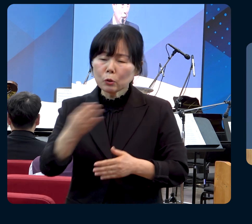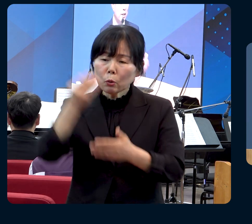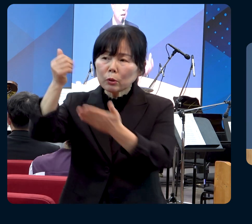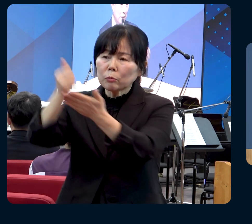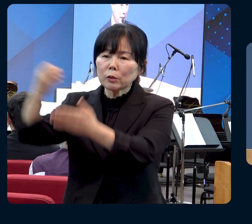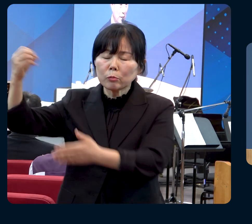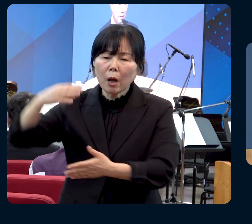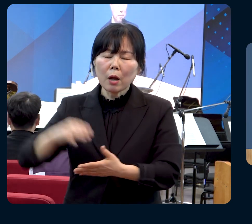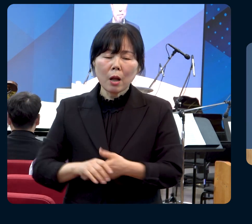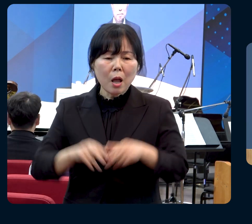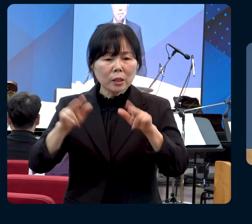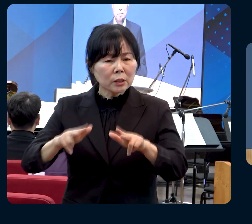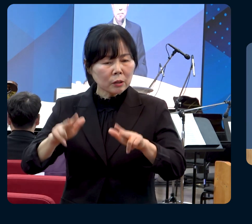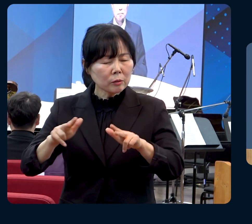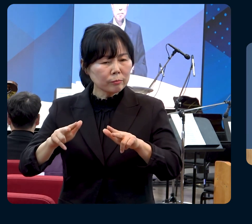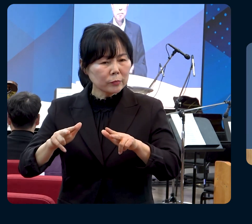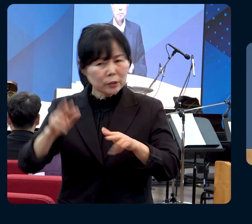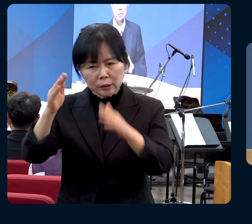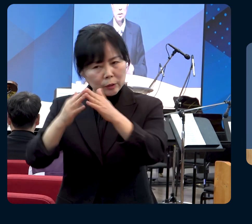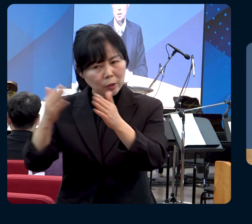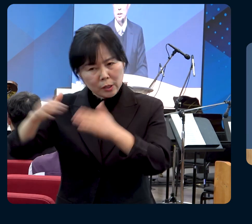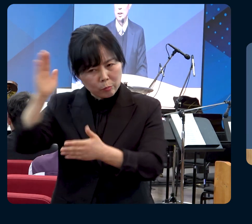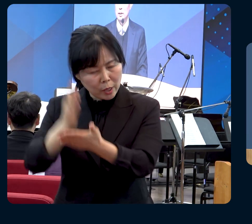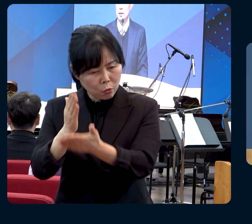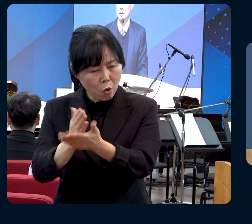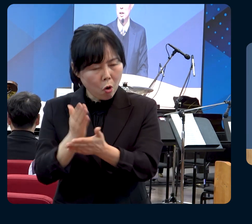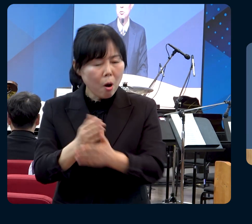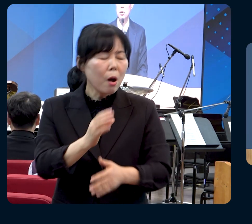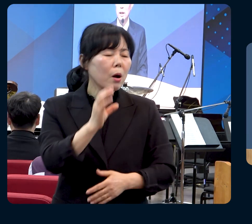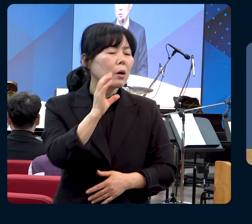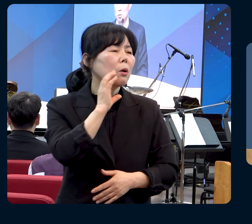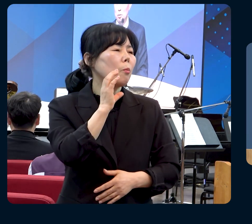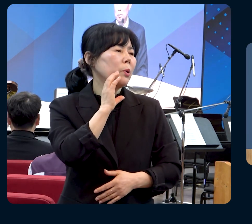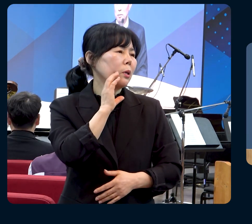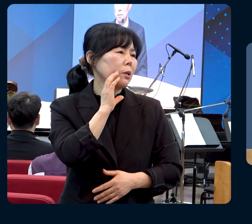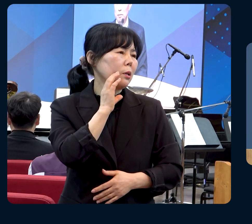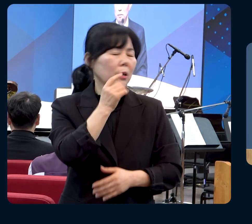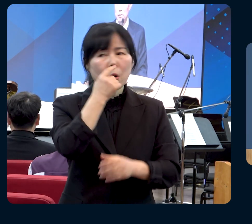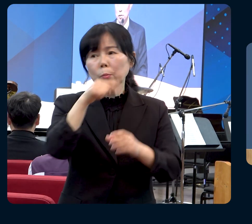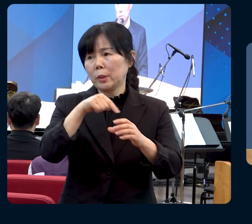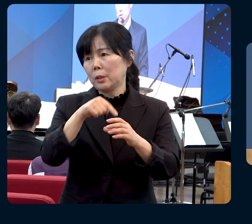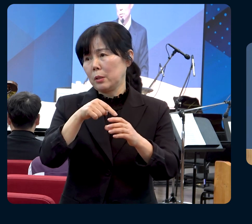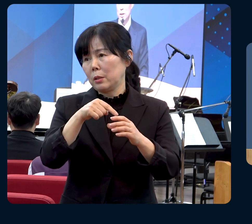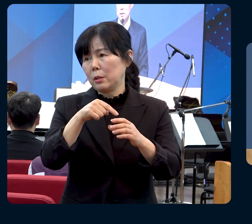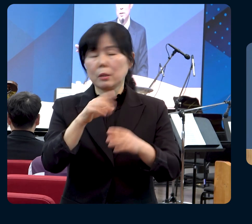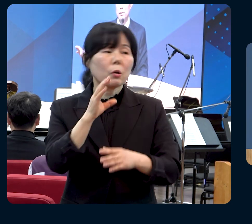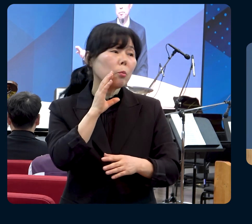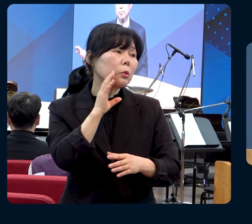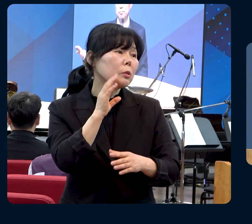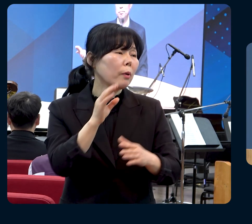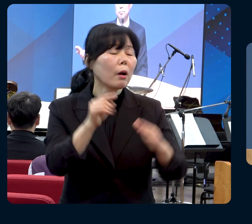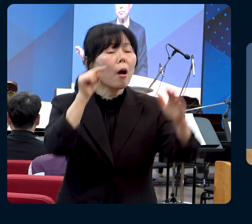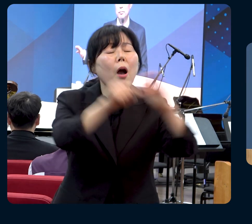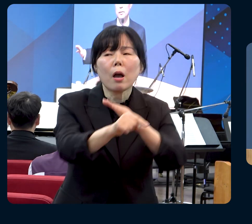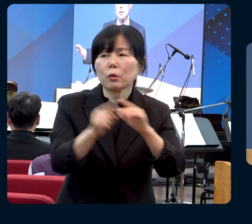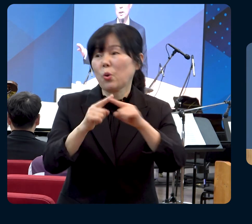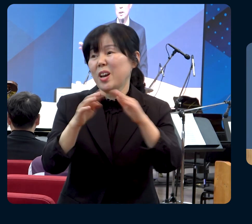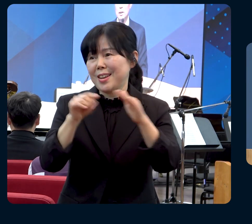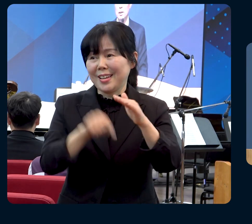커피숍으로 빨리 가봐. 그래서 제가 차 문을 닫고 커피숍을 갔어요.